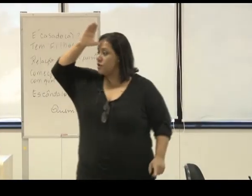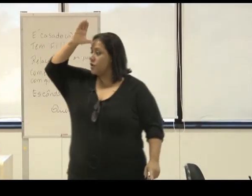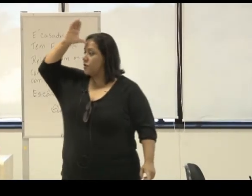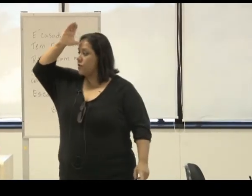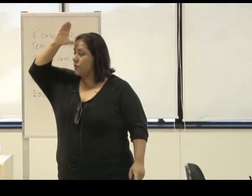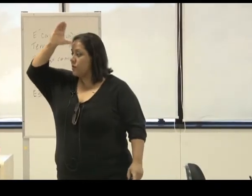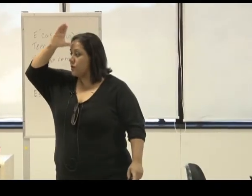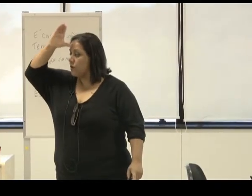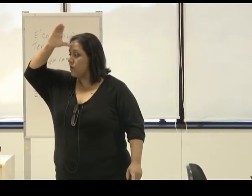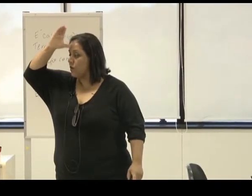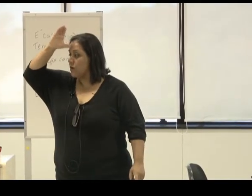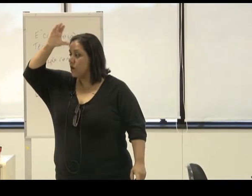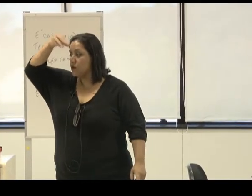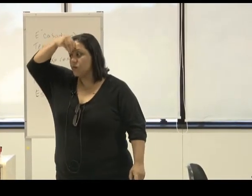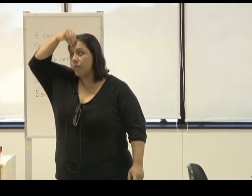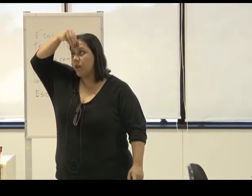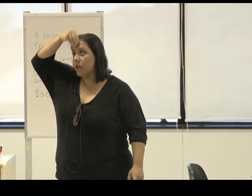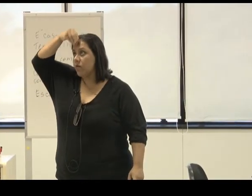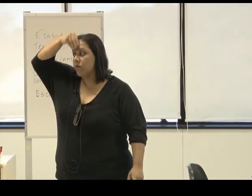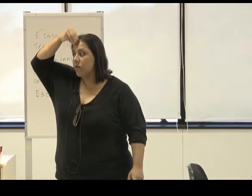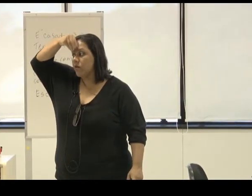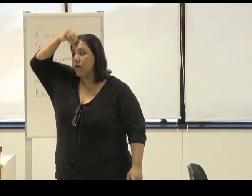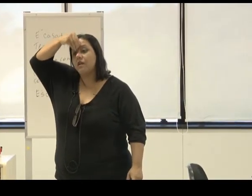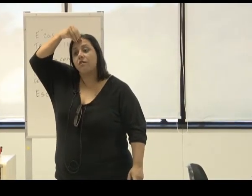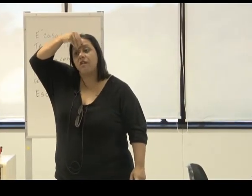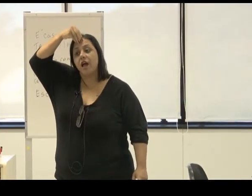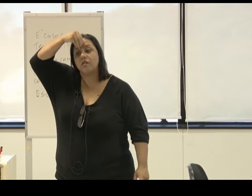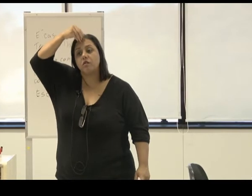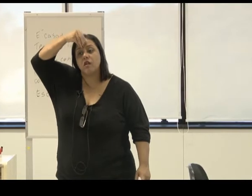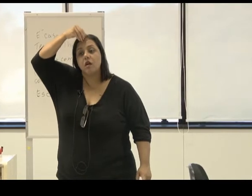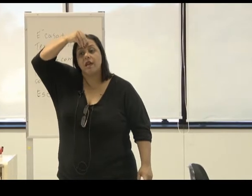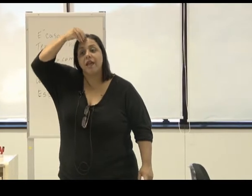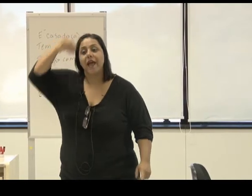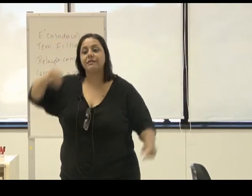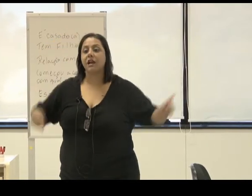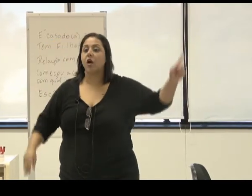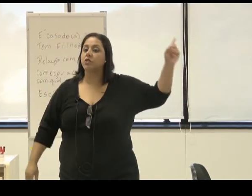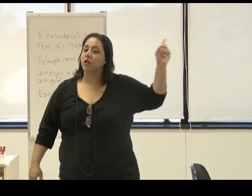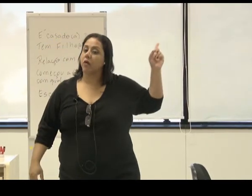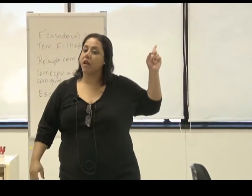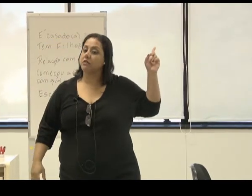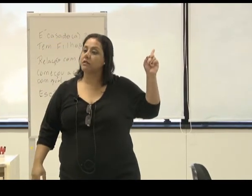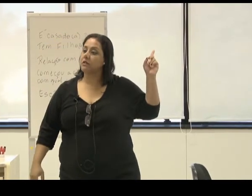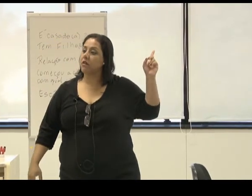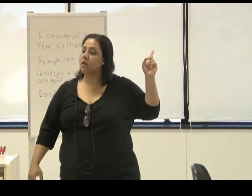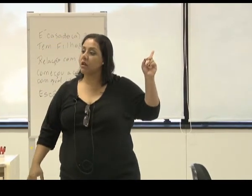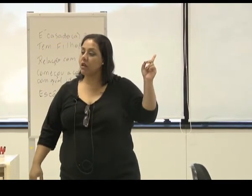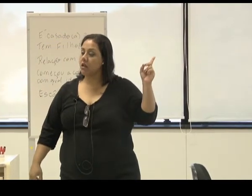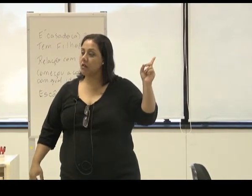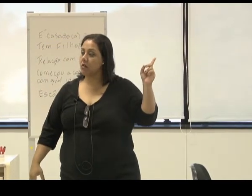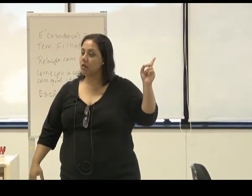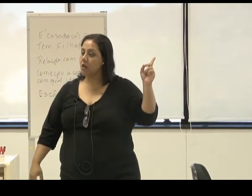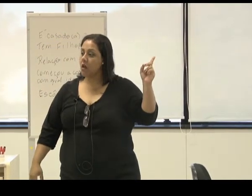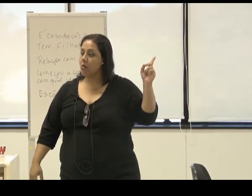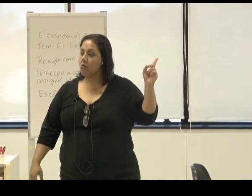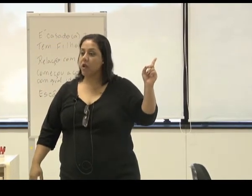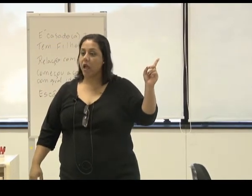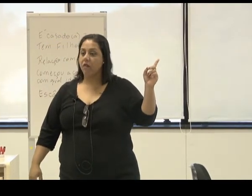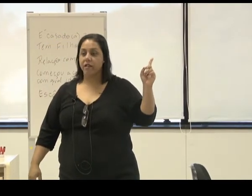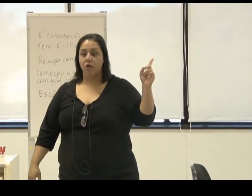tio, sobrinho e afilhado. E é essa lógica que eu quero que vocês tenham aqui. Porque vai ter uma